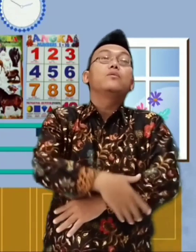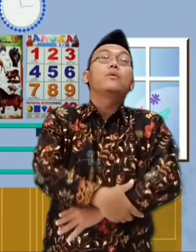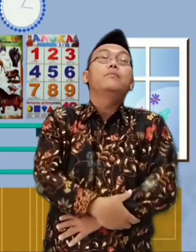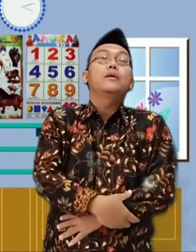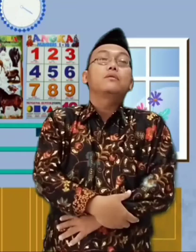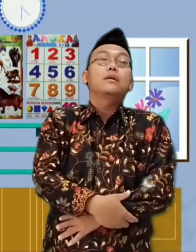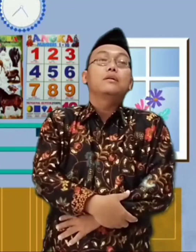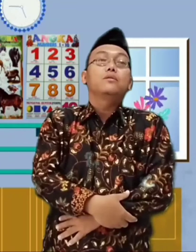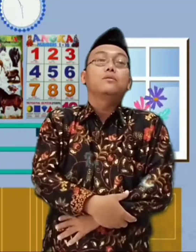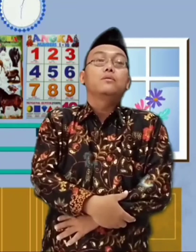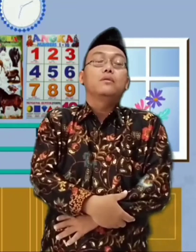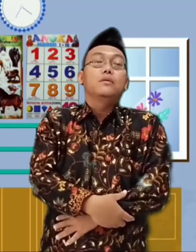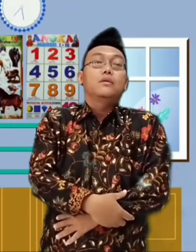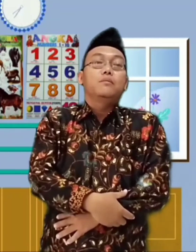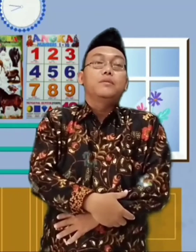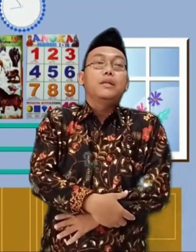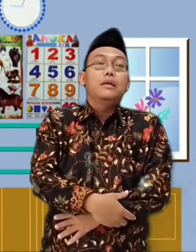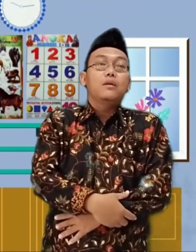warahmatullahi wabarakatuh.